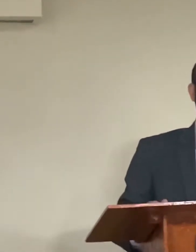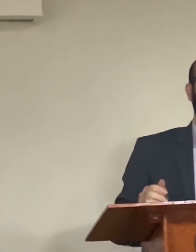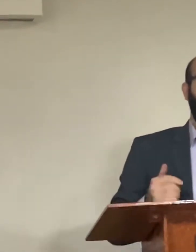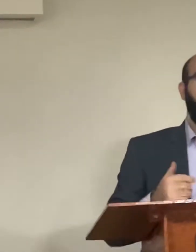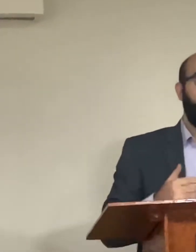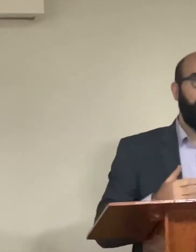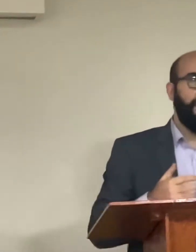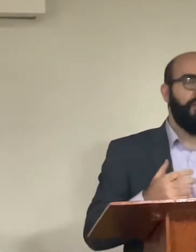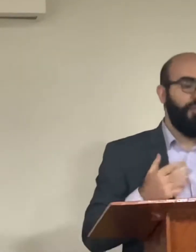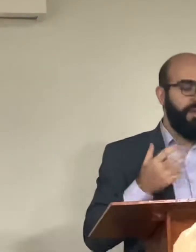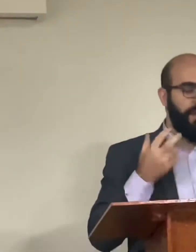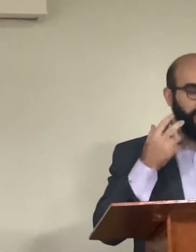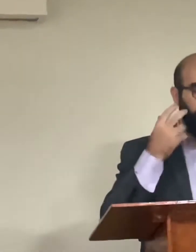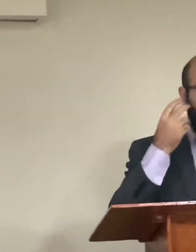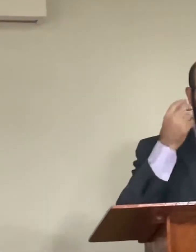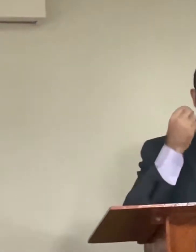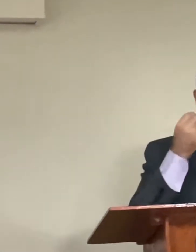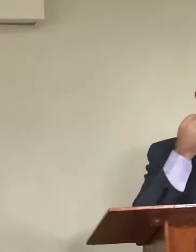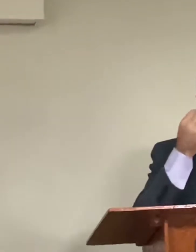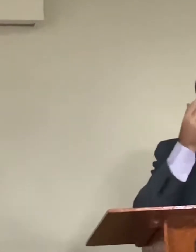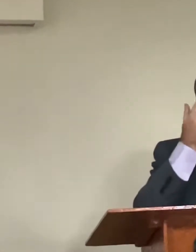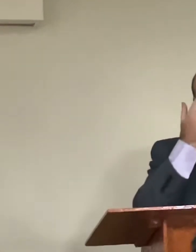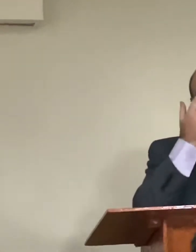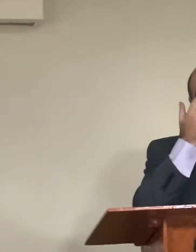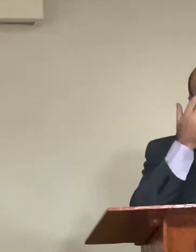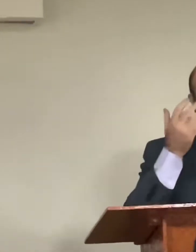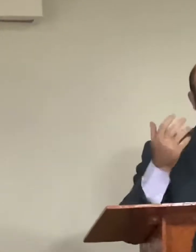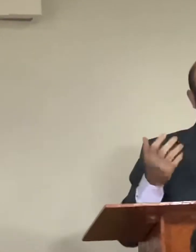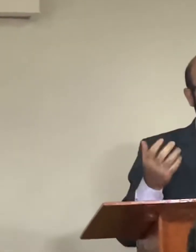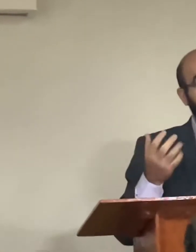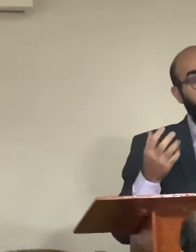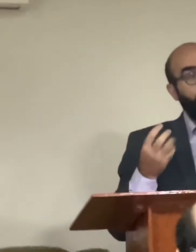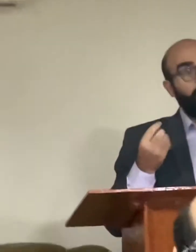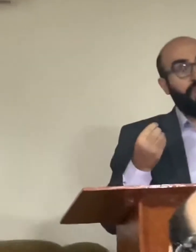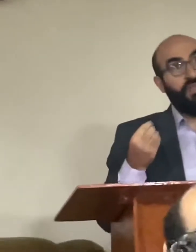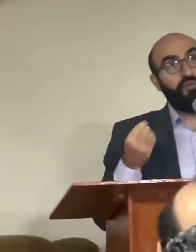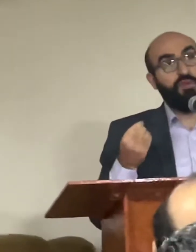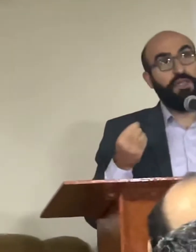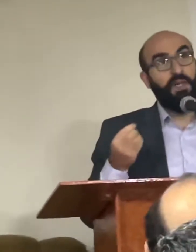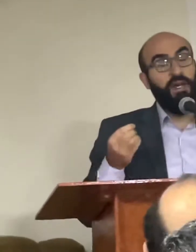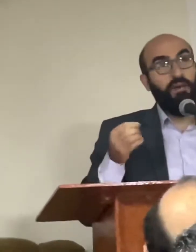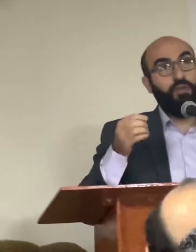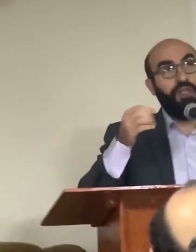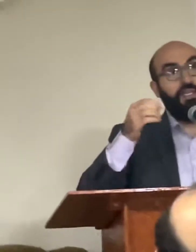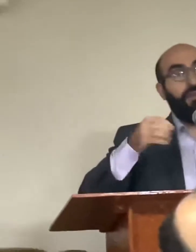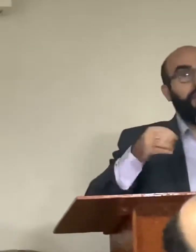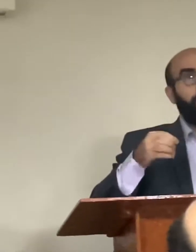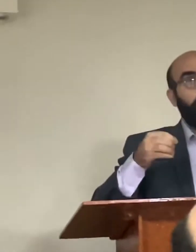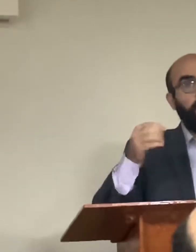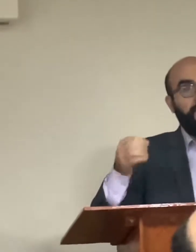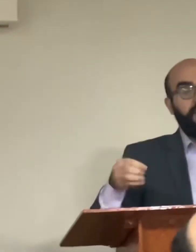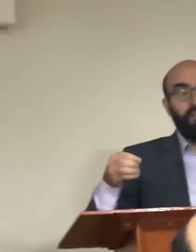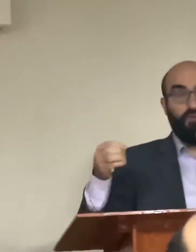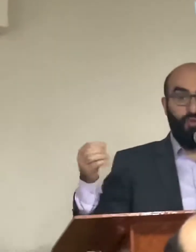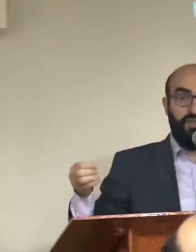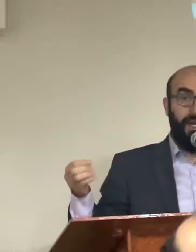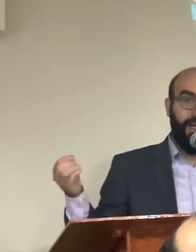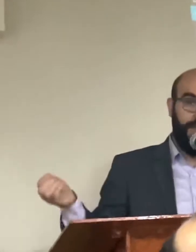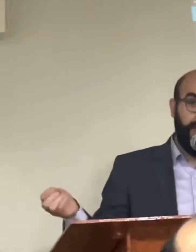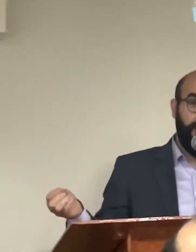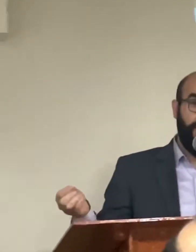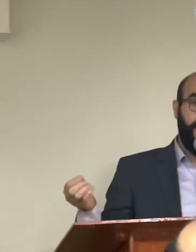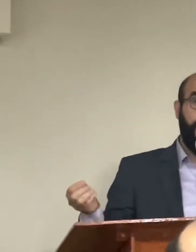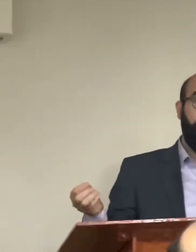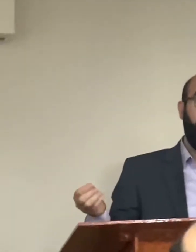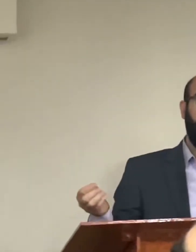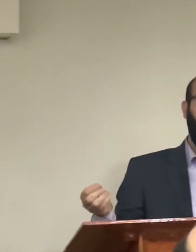արգելված մտքը, այսինքն ինչ-որ իմաստով ձեր պատասխանները ձեզ ենթադրում են, որ դուք մտածում եք, որ Եդեմի պարտեզից դուրս